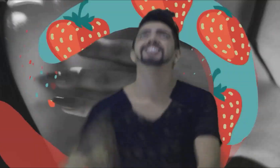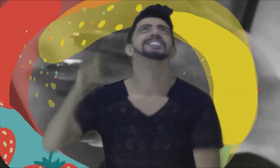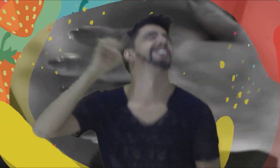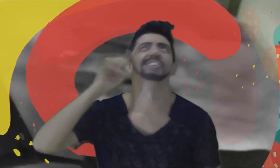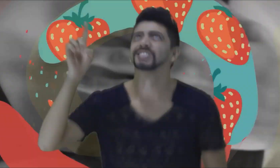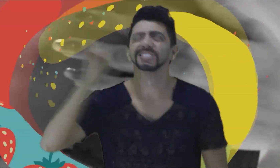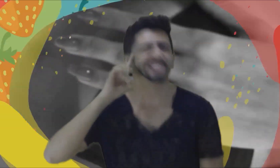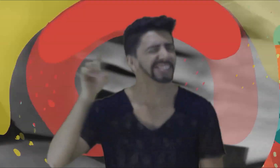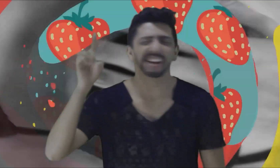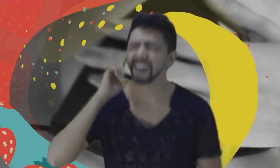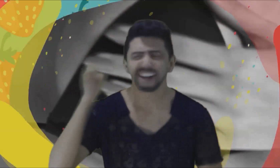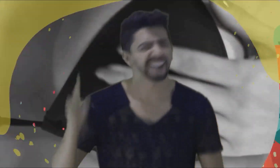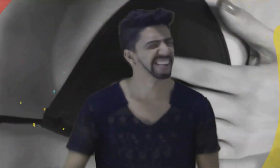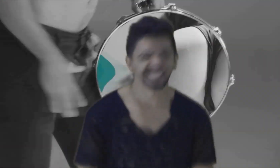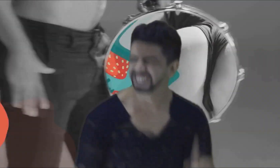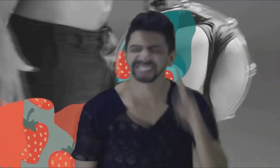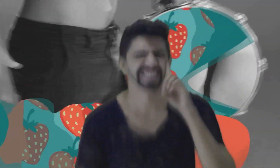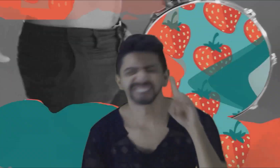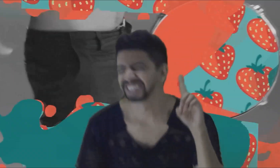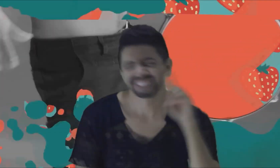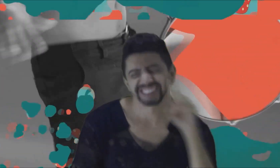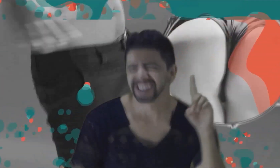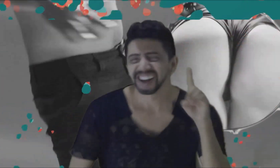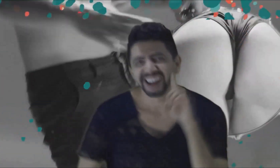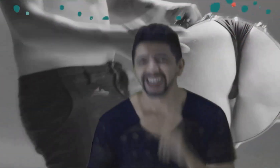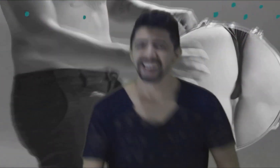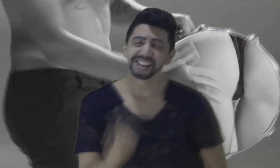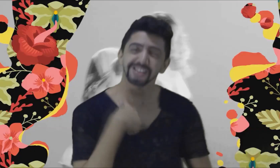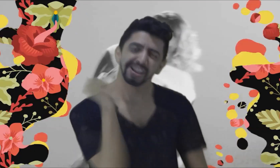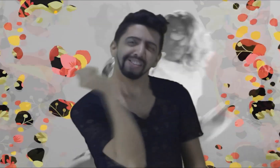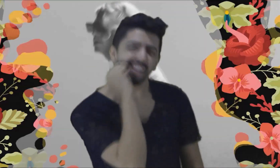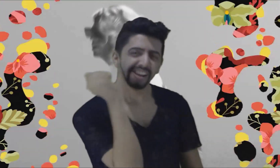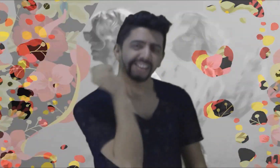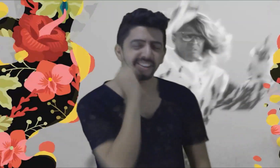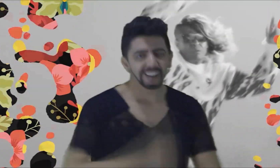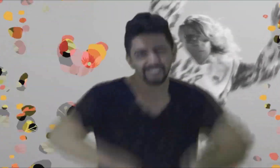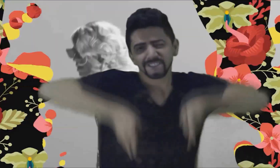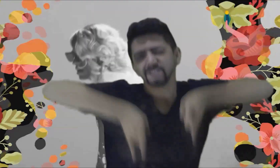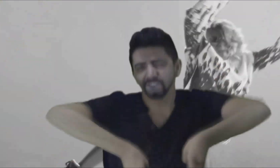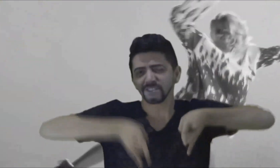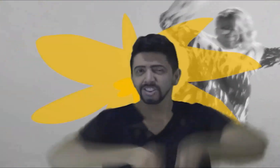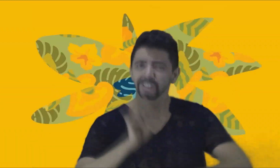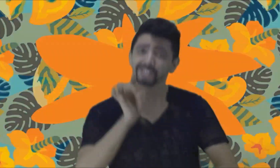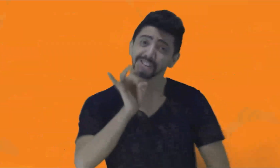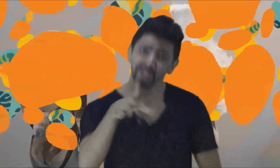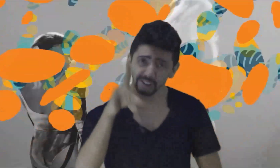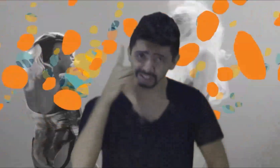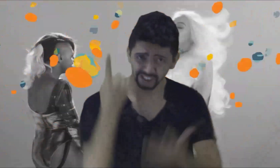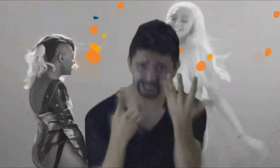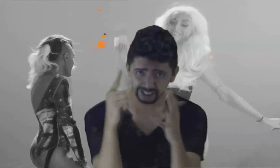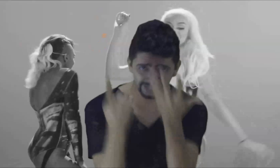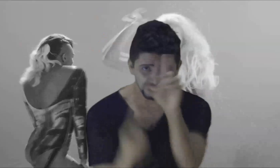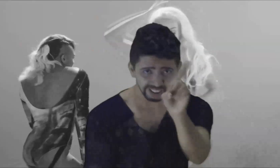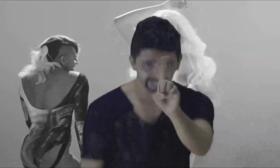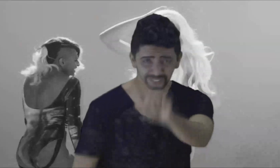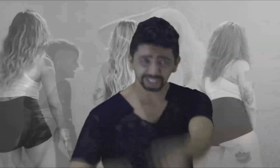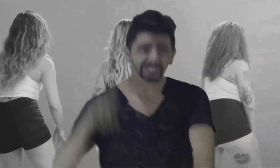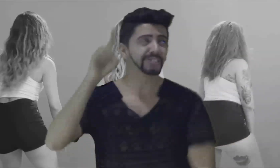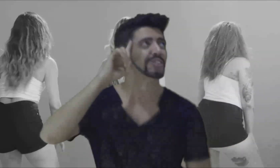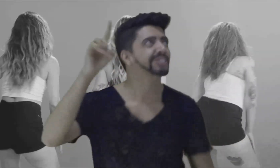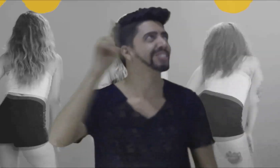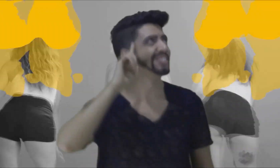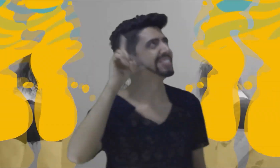vadia. Sou todo dia, sou todo dia. Eu não espero o carnaval chegar pra ser